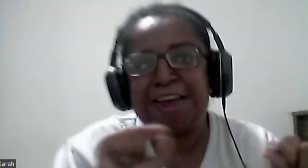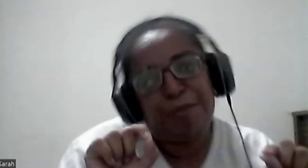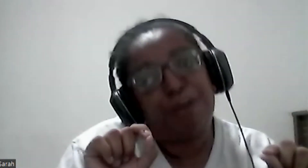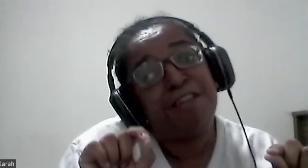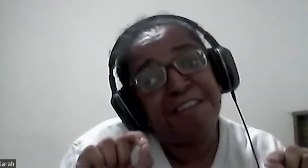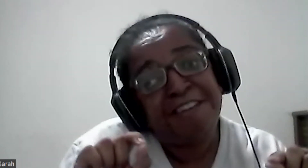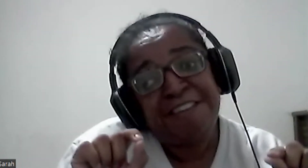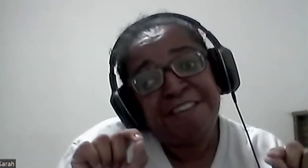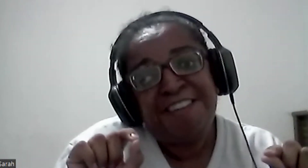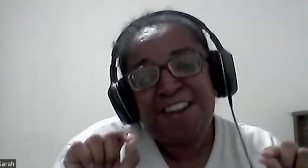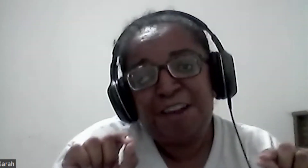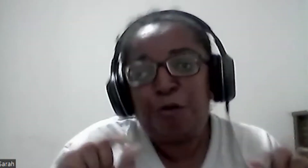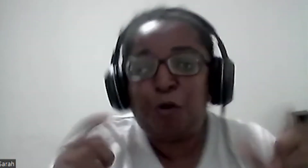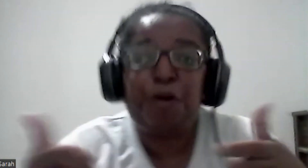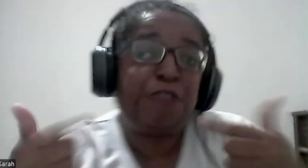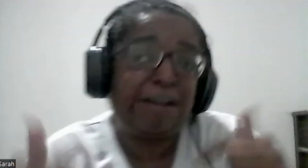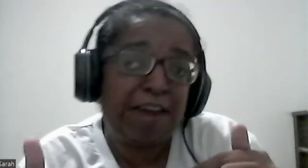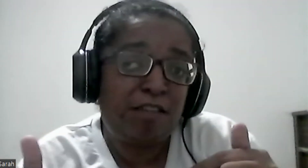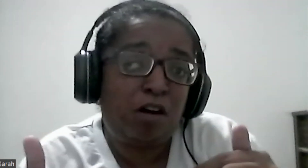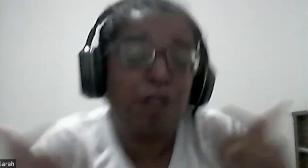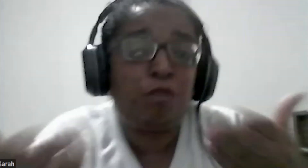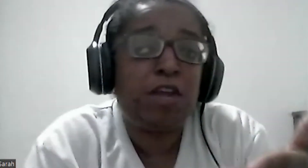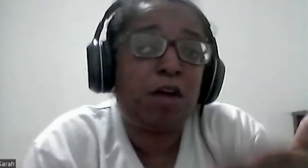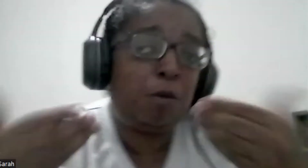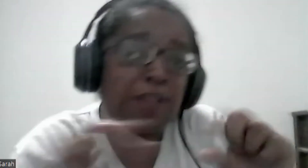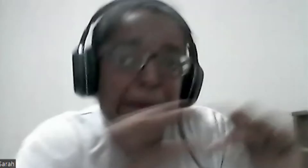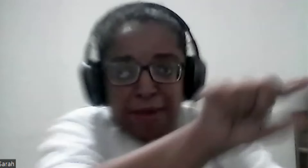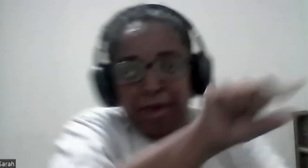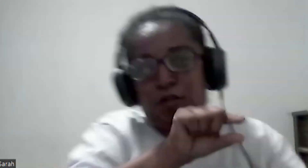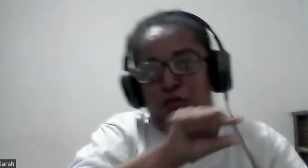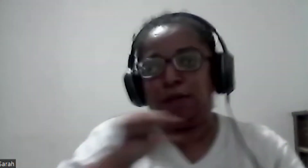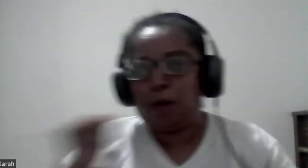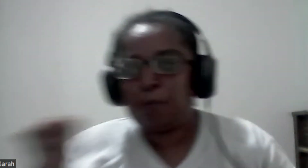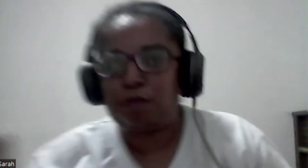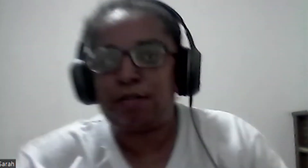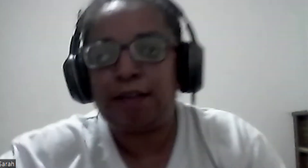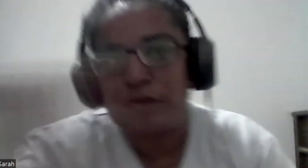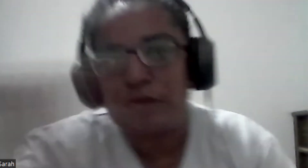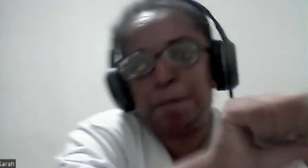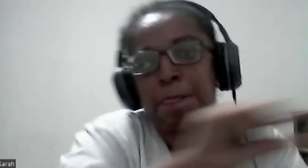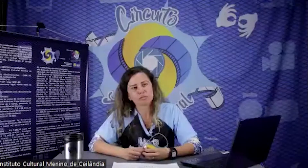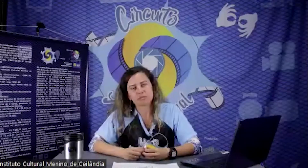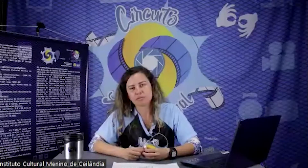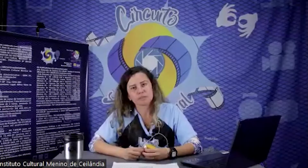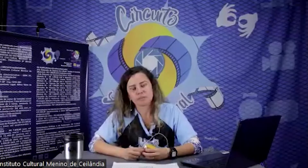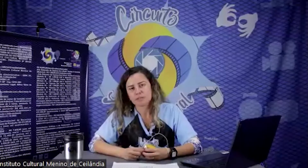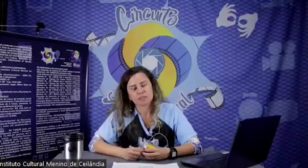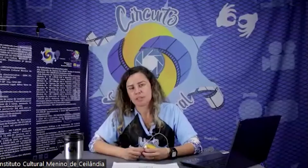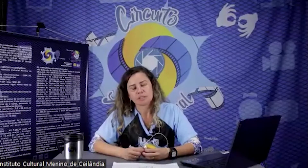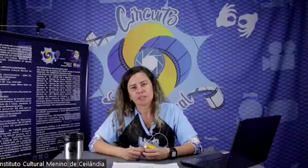resposta. Entendeu? Como eu não estava na escola, eu não tinha como eu saber estudar o processo. Lógico. Não tinha. Quer dizer, tinha que ser a